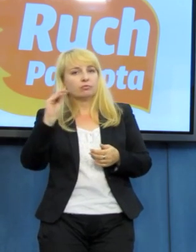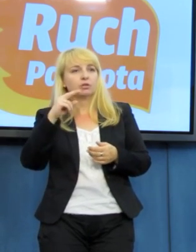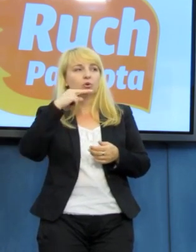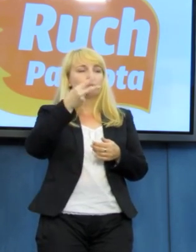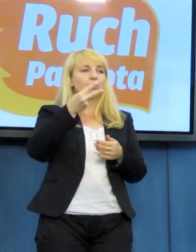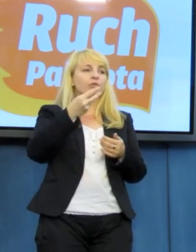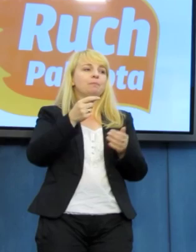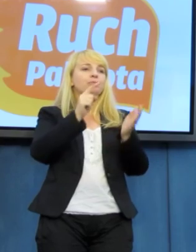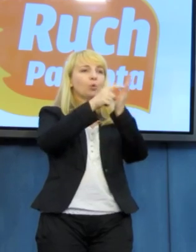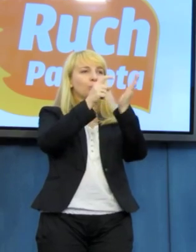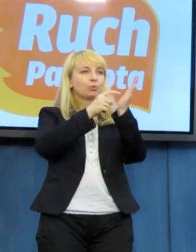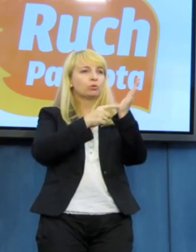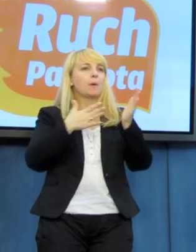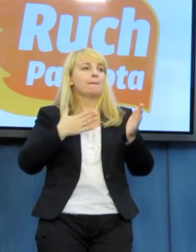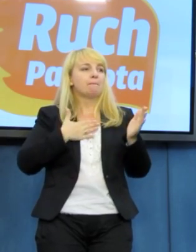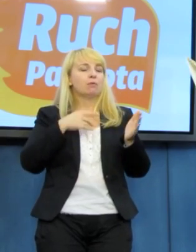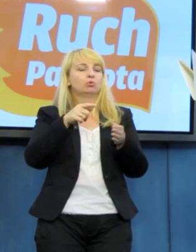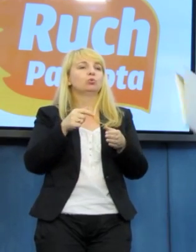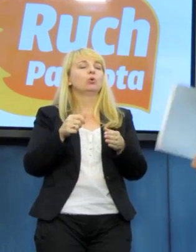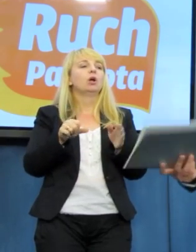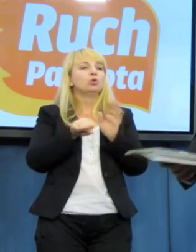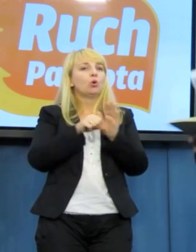kilka punktów.